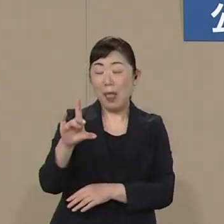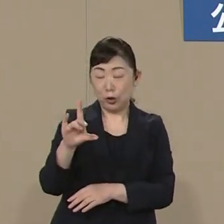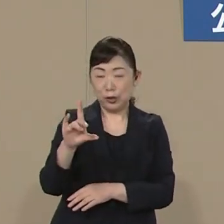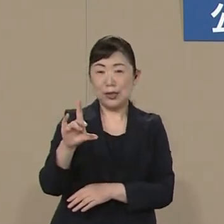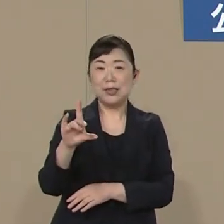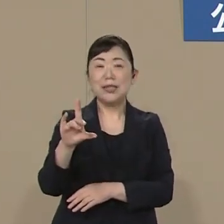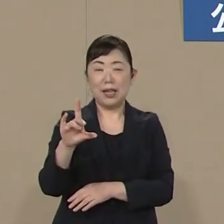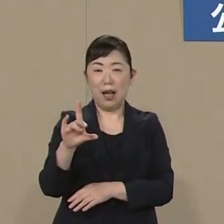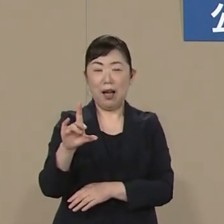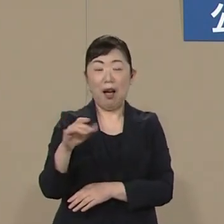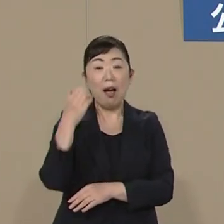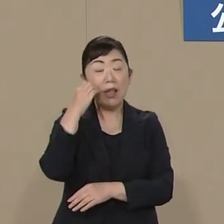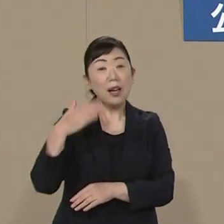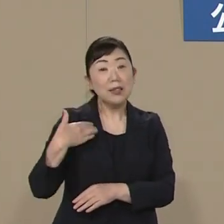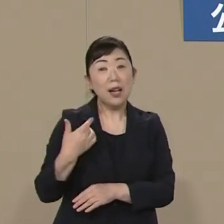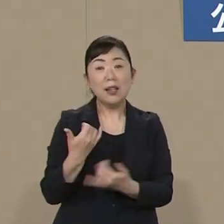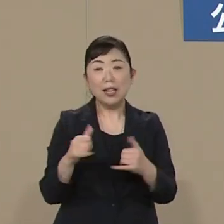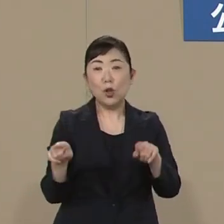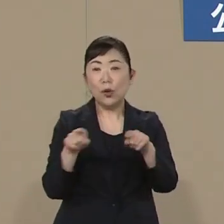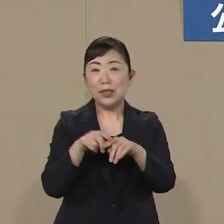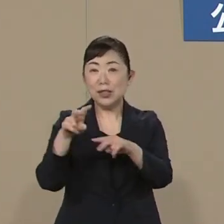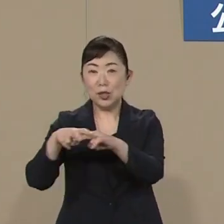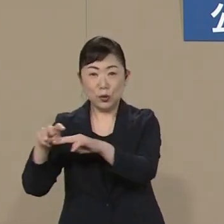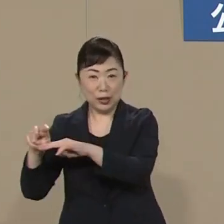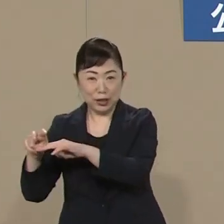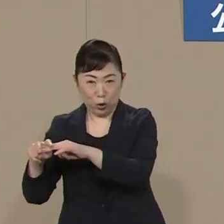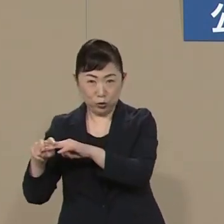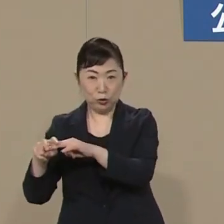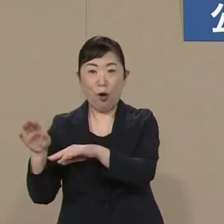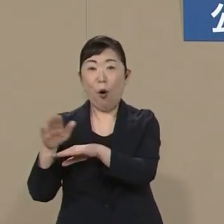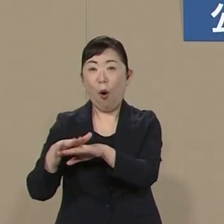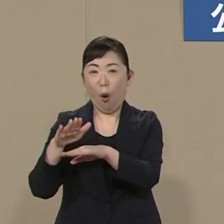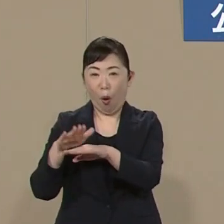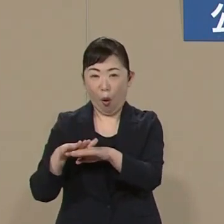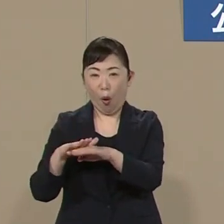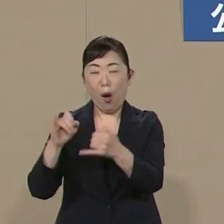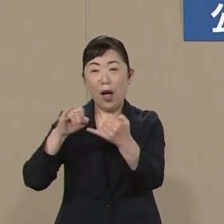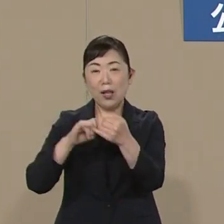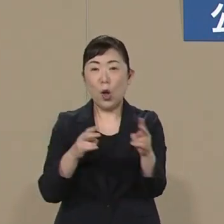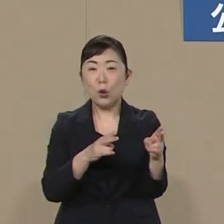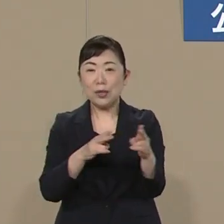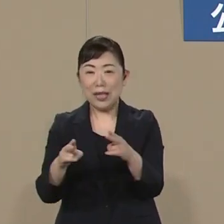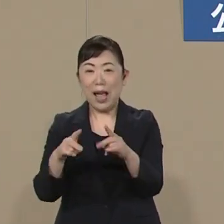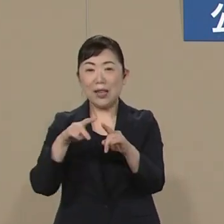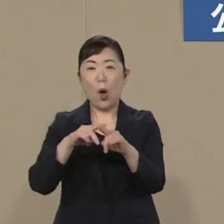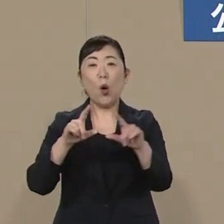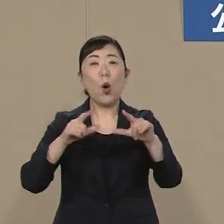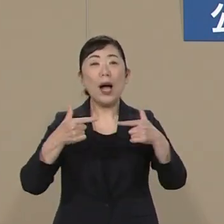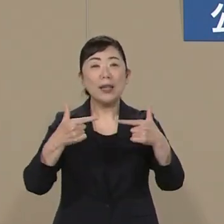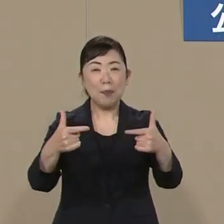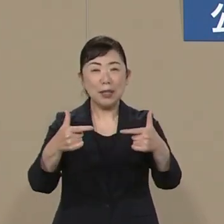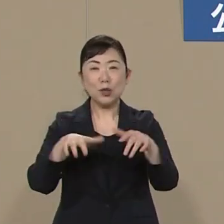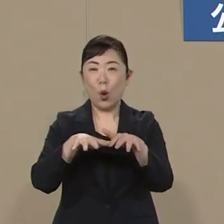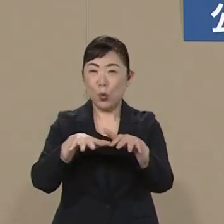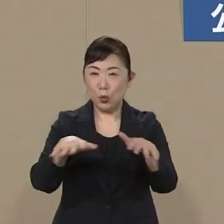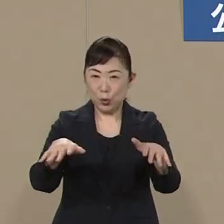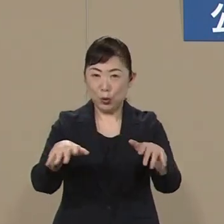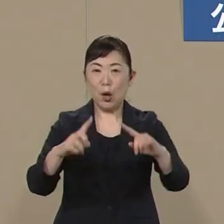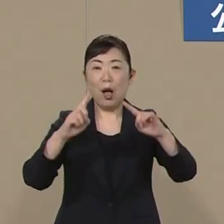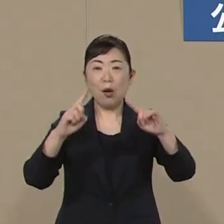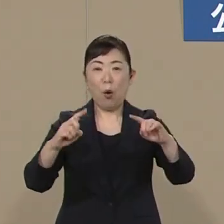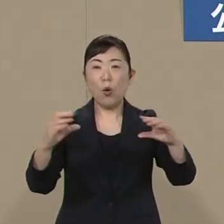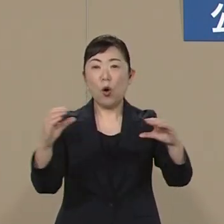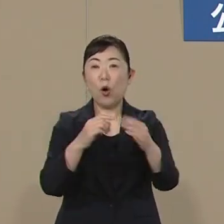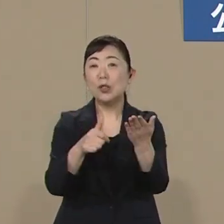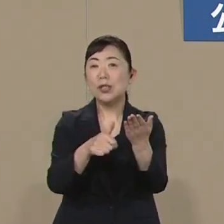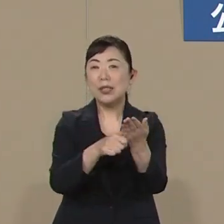行けるよタクシーチケットの甲府あいのり導入予約制小型ますの普及